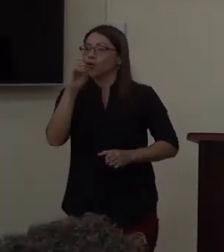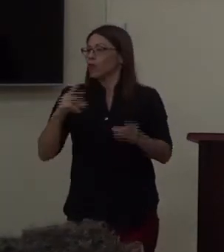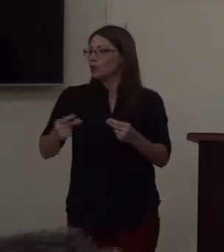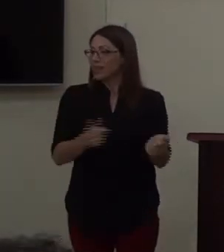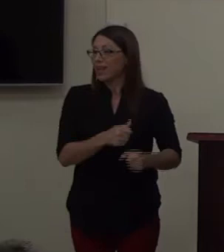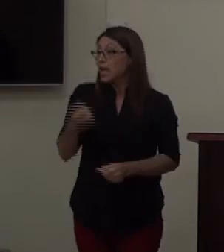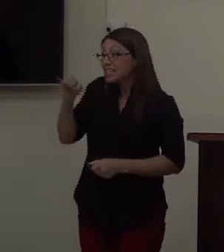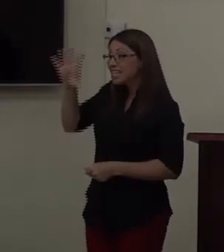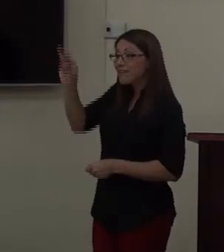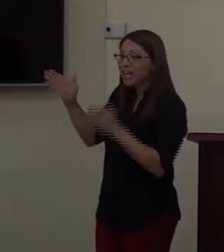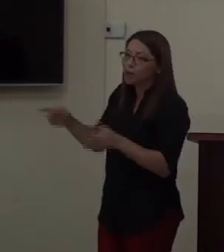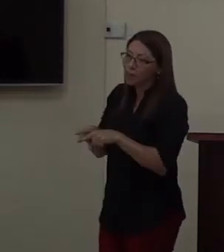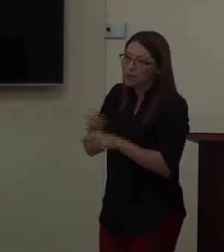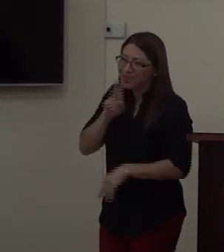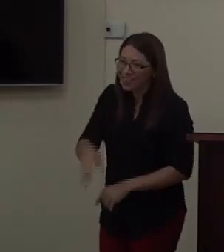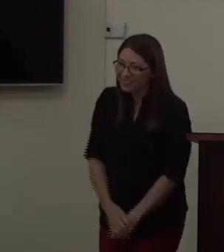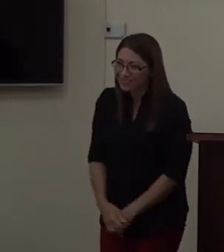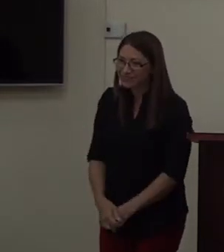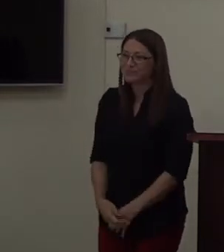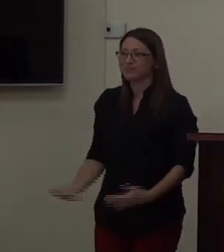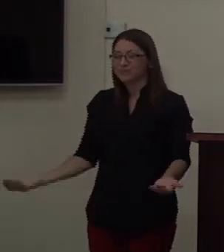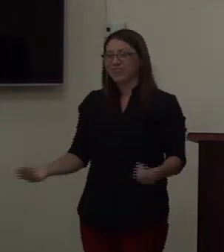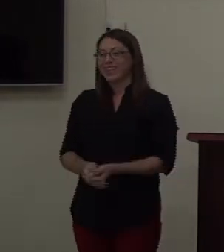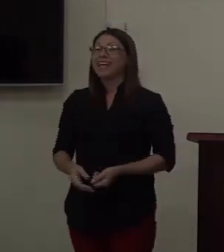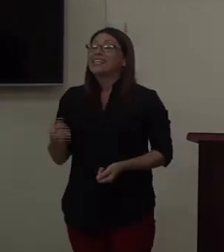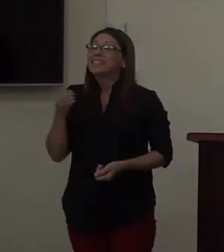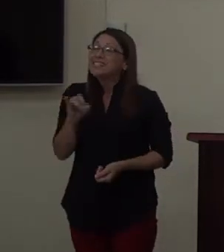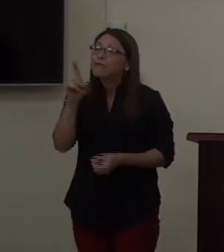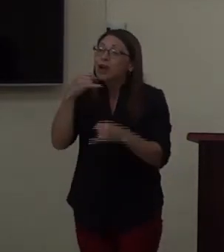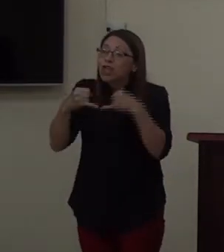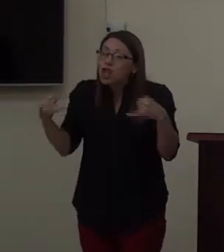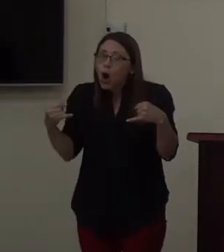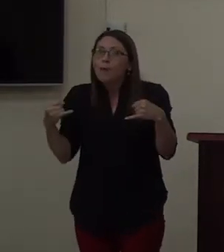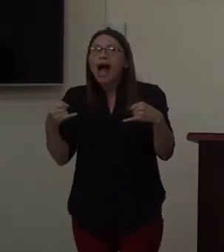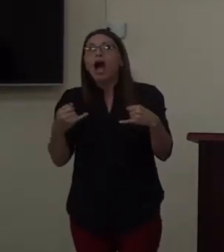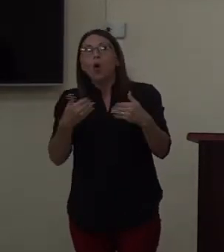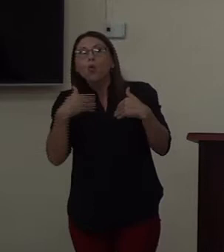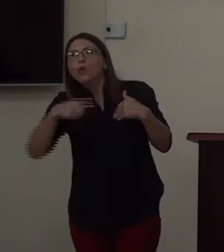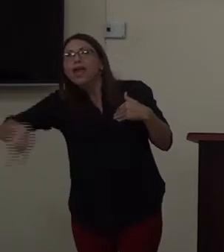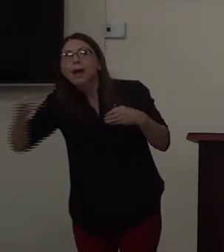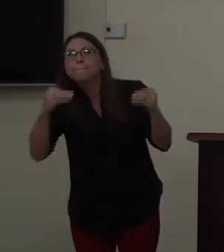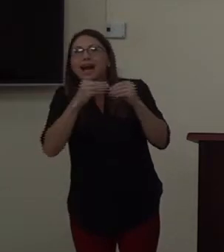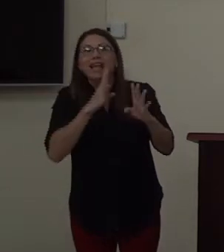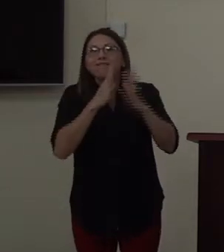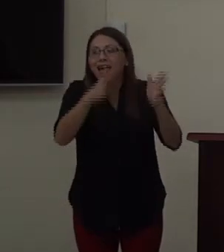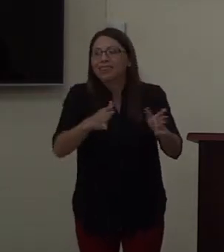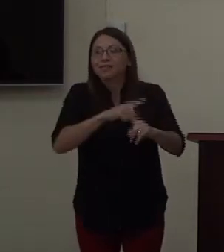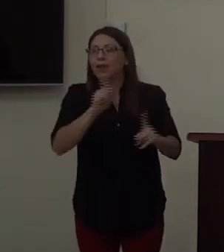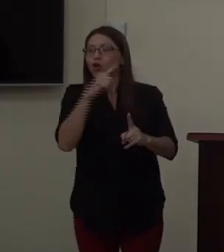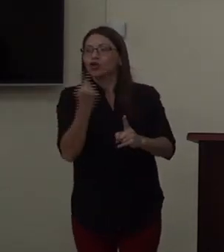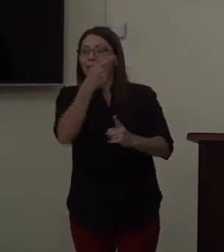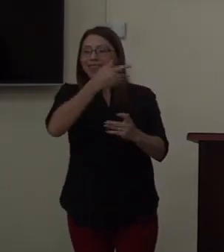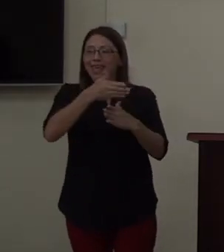es africano también, ¿verdad? Si fuera el idioma hubiera más hablantes, pero no solo entre ellos. Entonces,